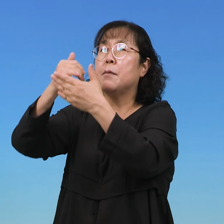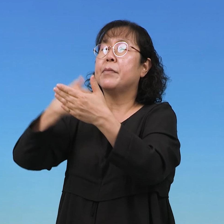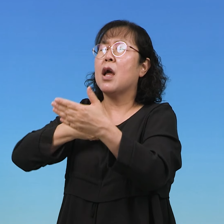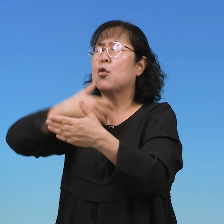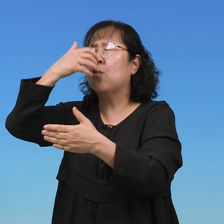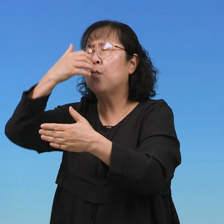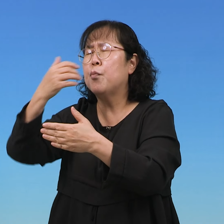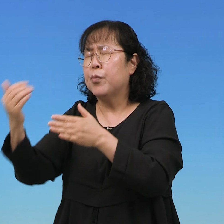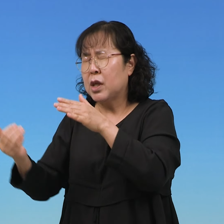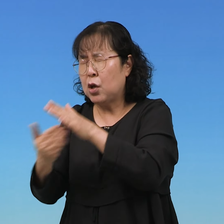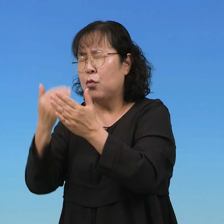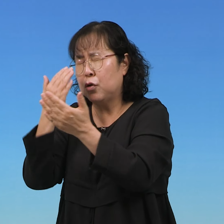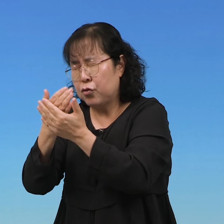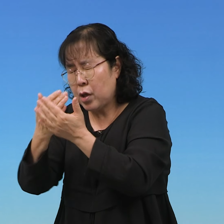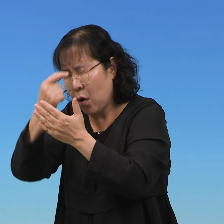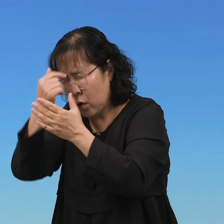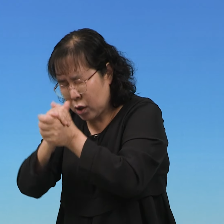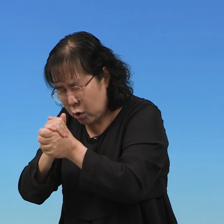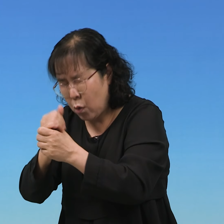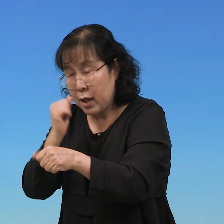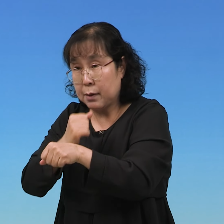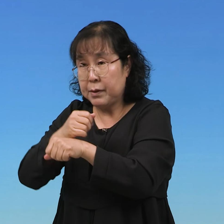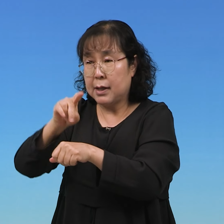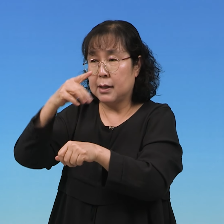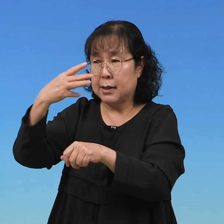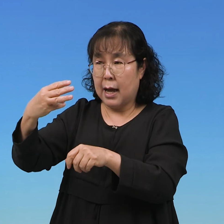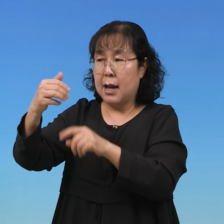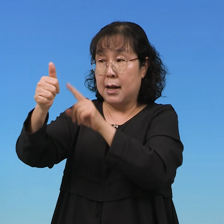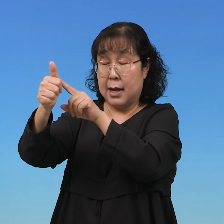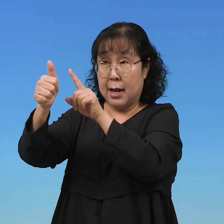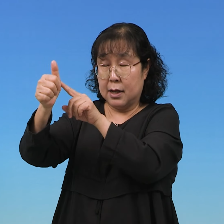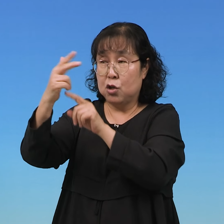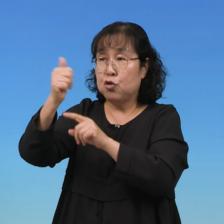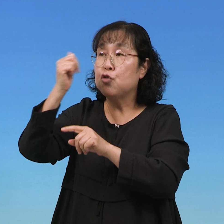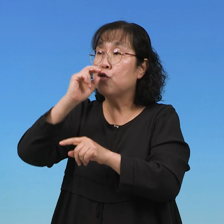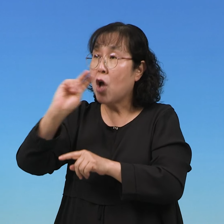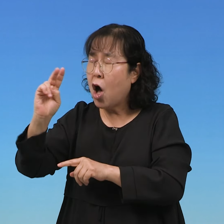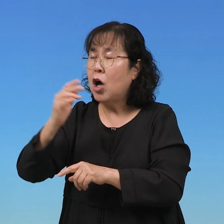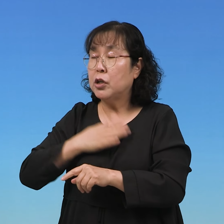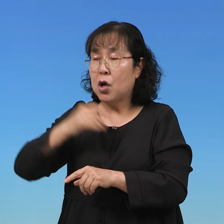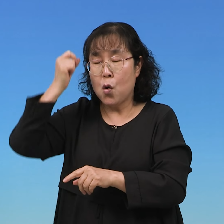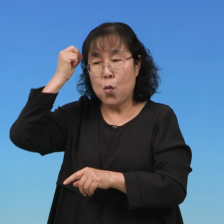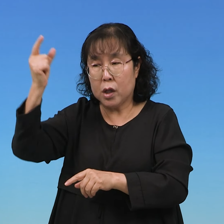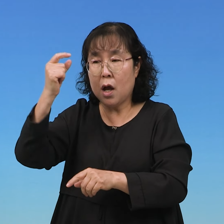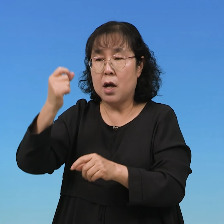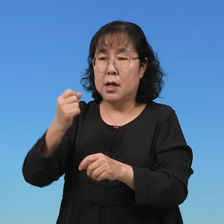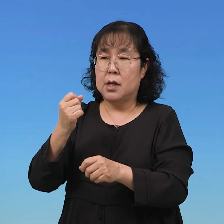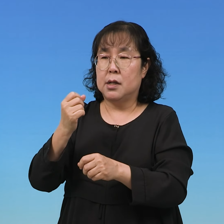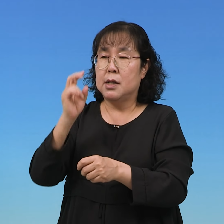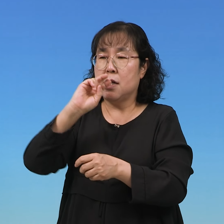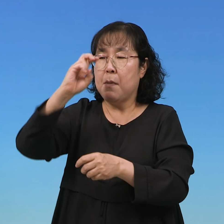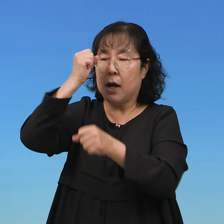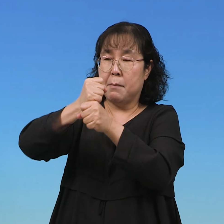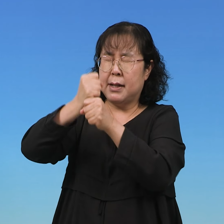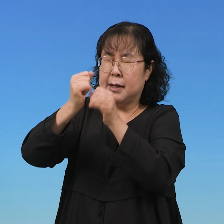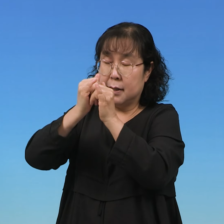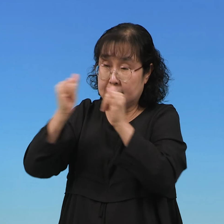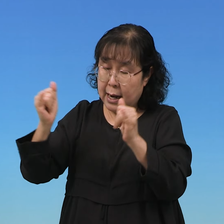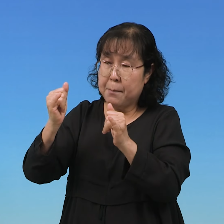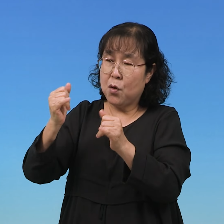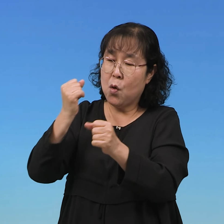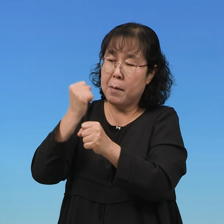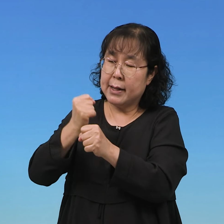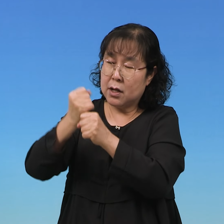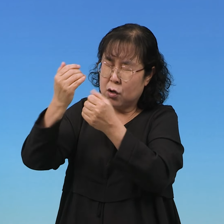주기를 기도했습니다. 그 내용 한번 들어보십시오. 살리에리의 기도입니다. 주여, 저를 위대한 작곡가가 되게